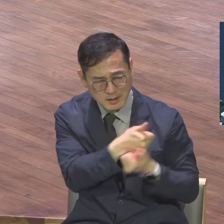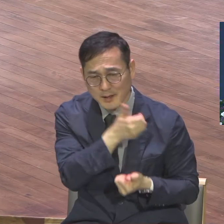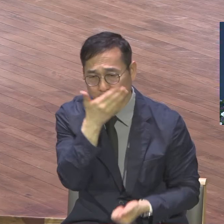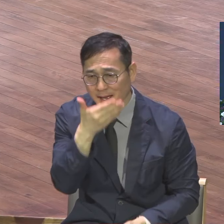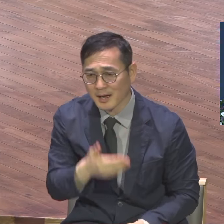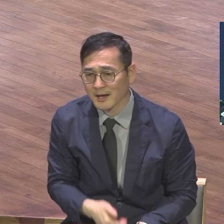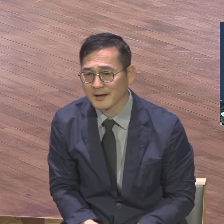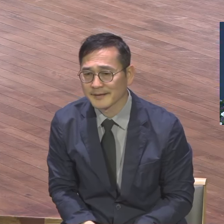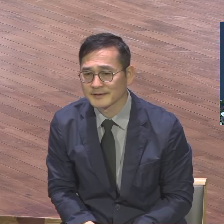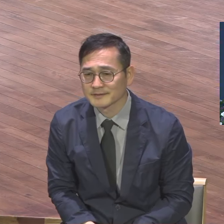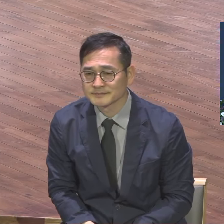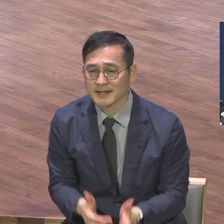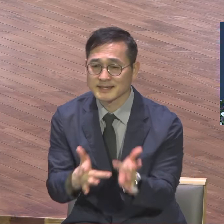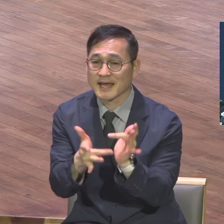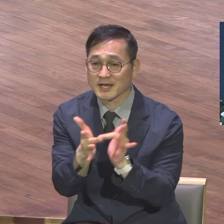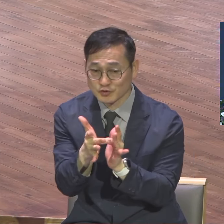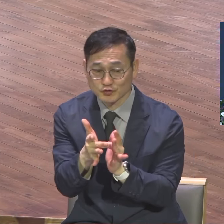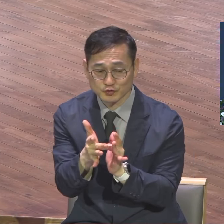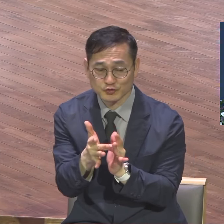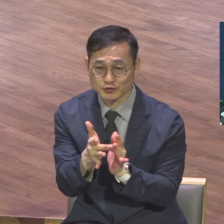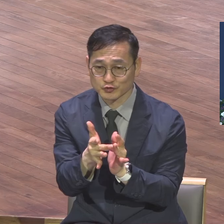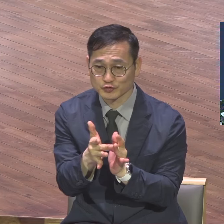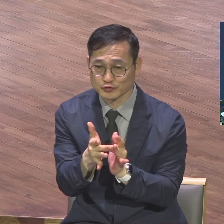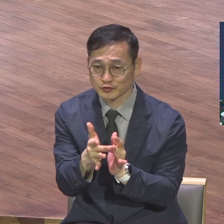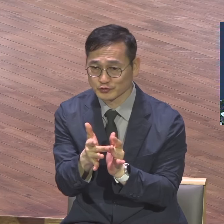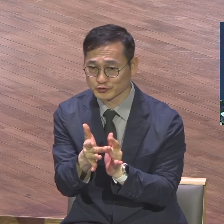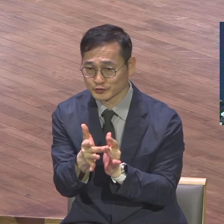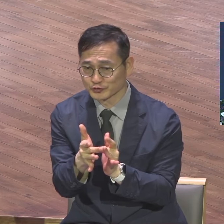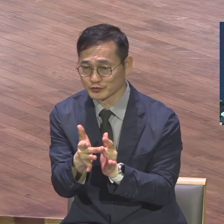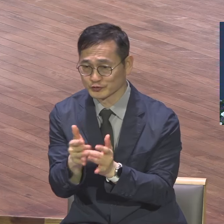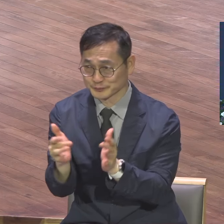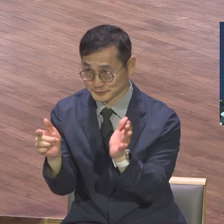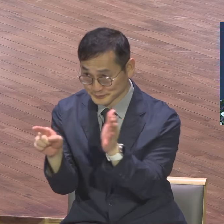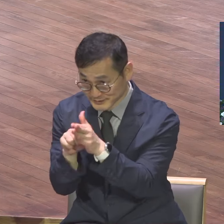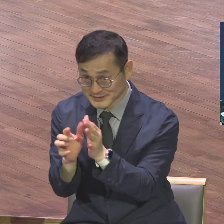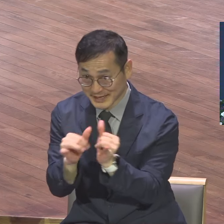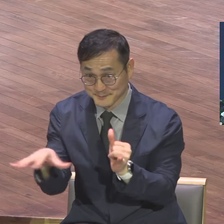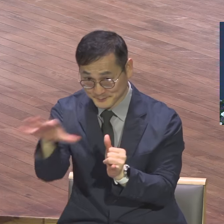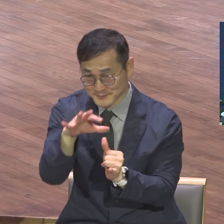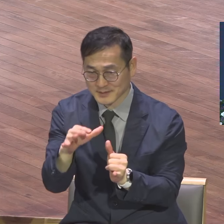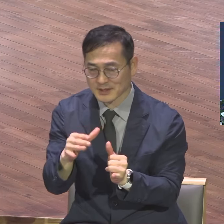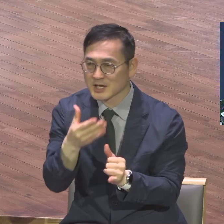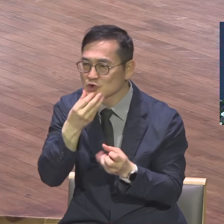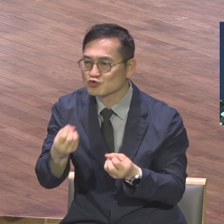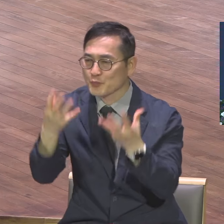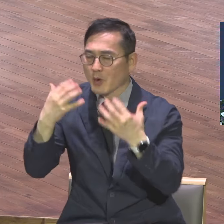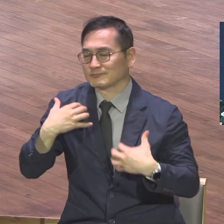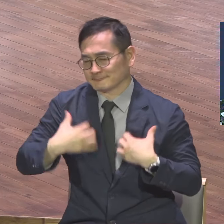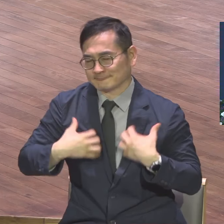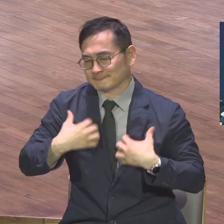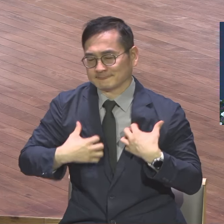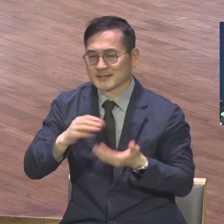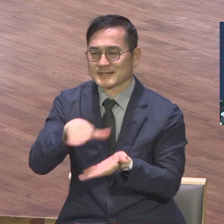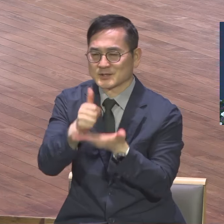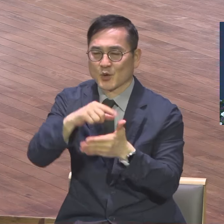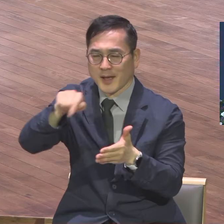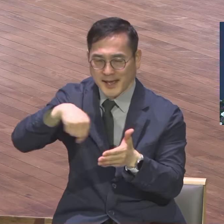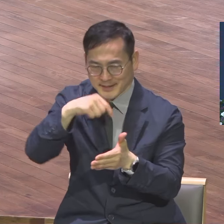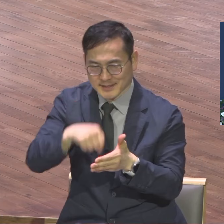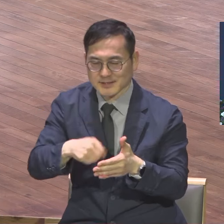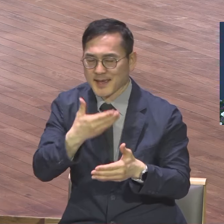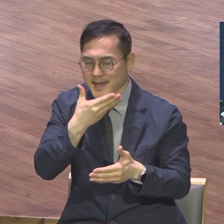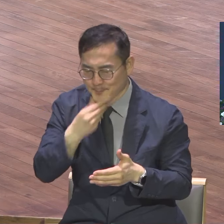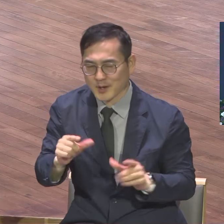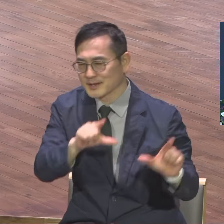이제 예수 생명의 예수 능력 예수 축복 누리면서 마음껏 여러분이 그리스도 안에서 이 행복한 신앙생활